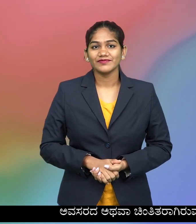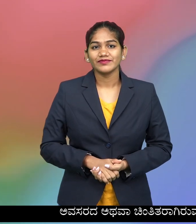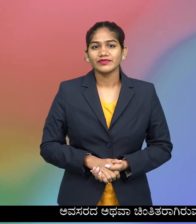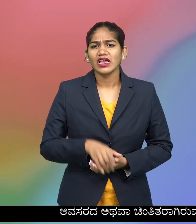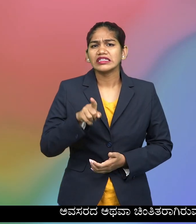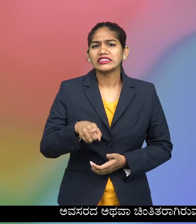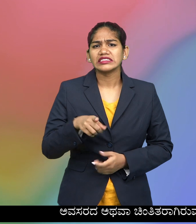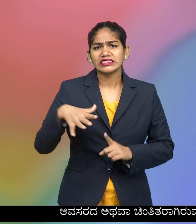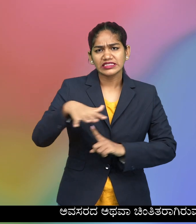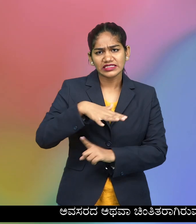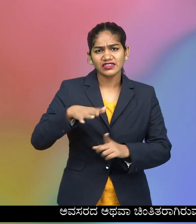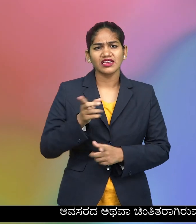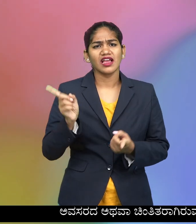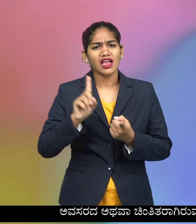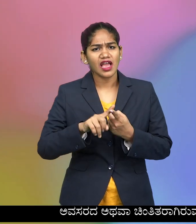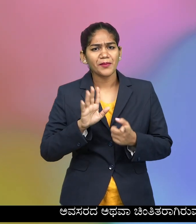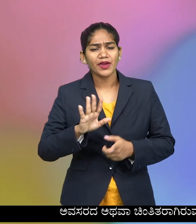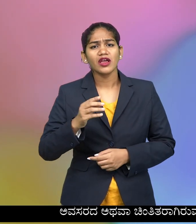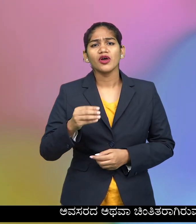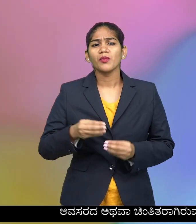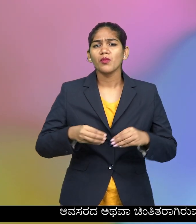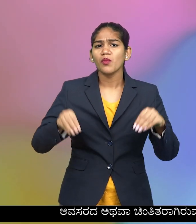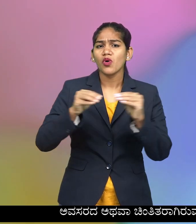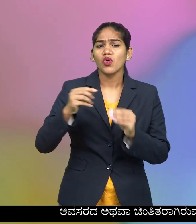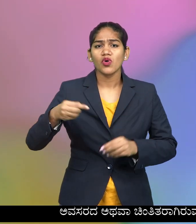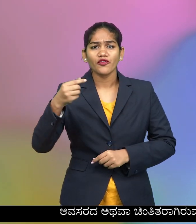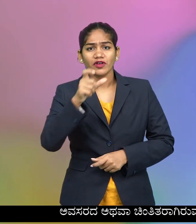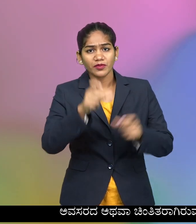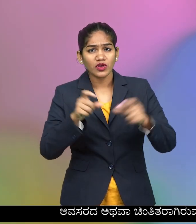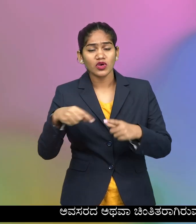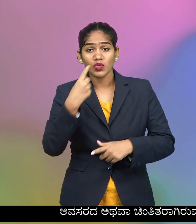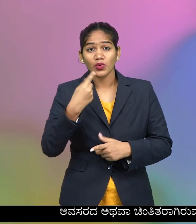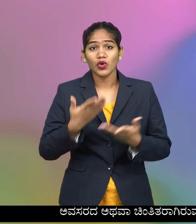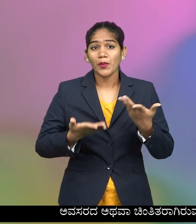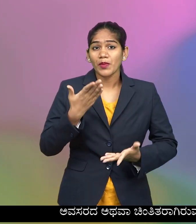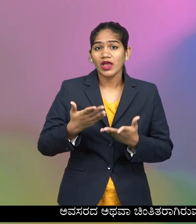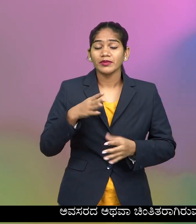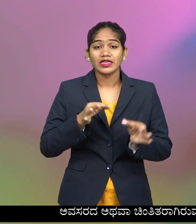ಅವಸರದ ಅಥವಾ ಚಿಂತಿತರಾಗಿರುವ ಜನರಲ್ಲಿ ಈ ಪರಿಸ್ಥಿತಿಗಳು ಹೆಚ್ಚಾಗಿ ಕಂಡುಬರುತ್ತವೆ.